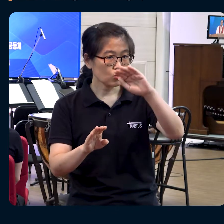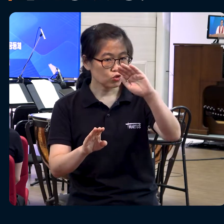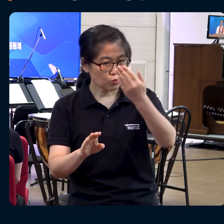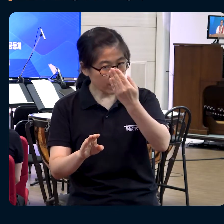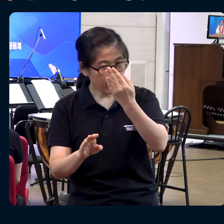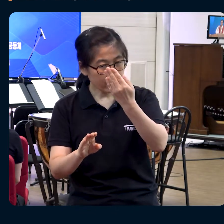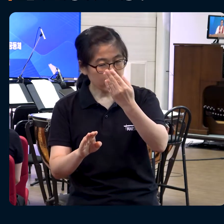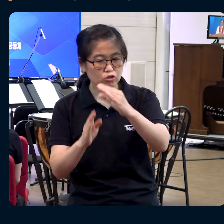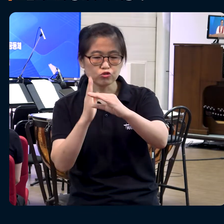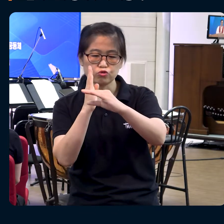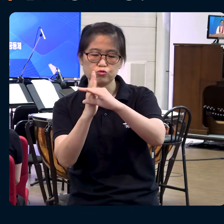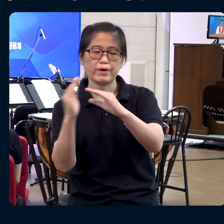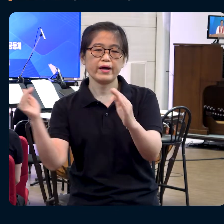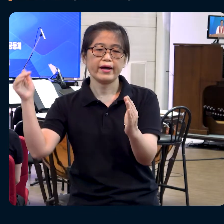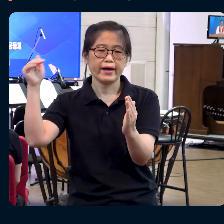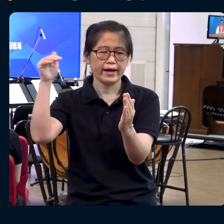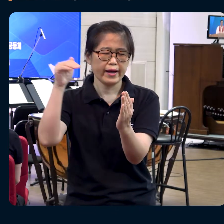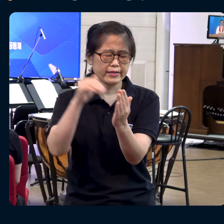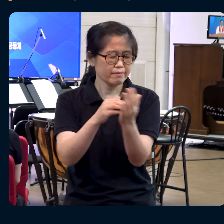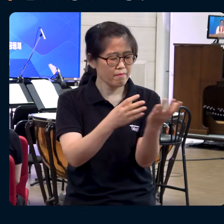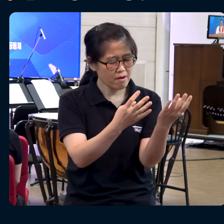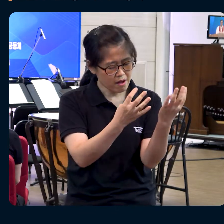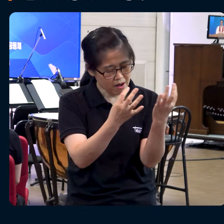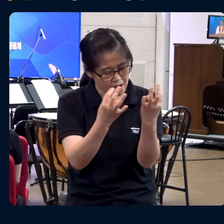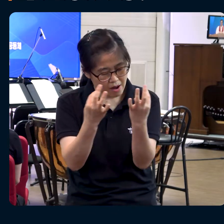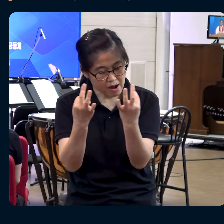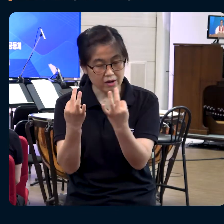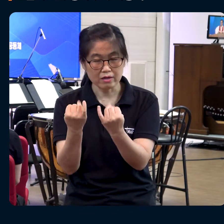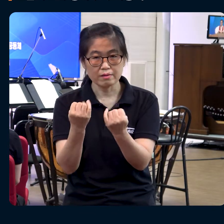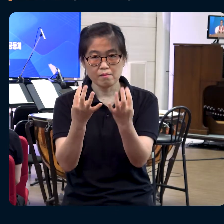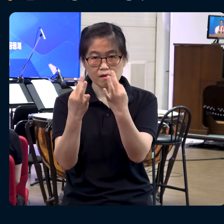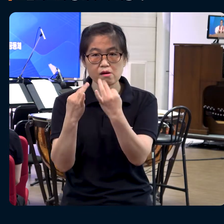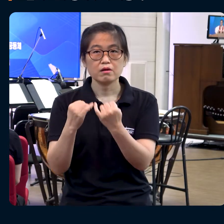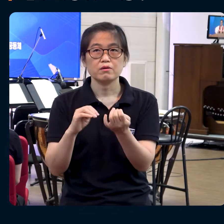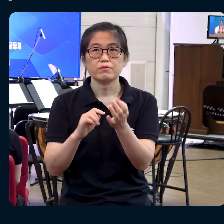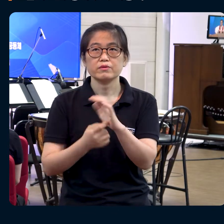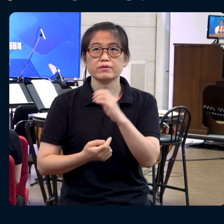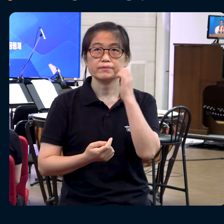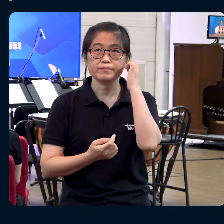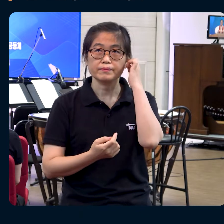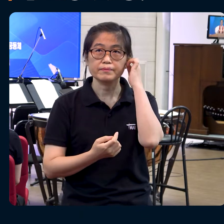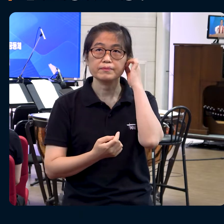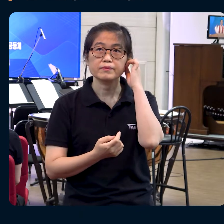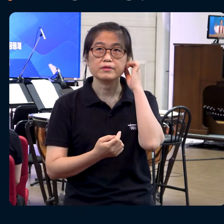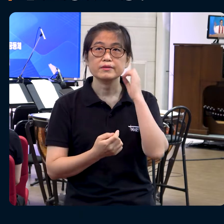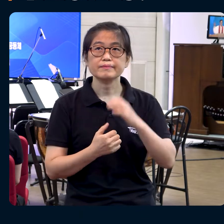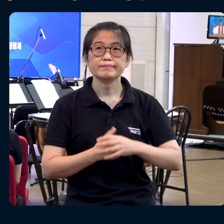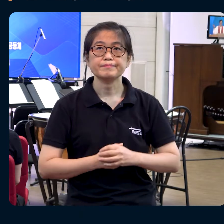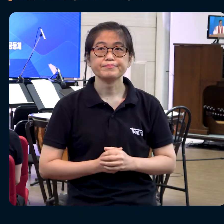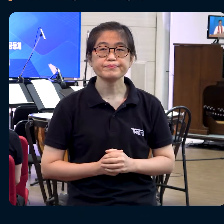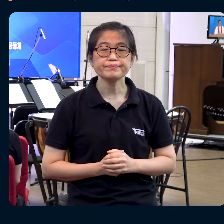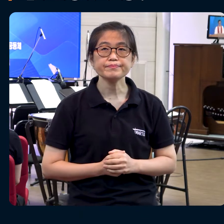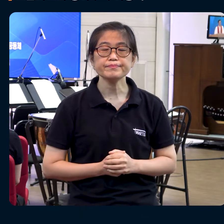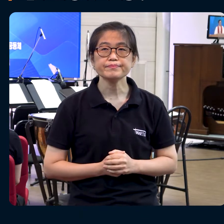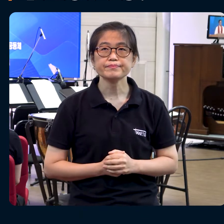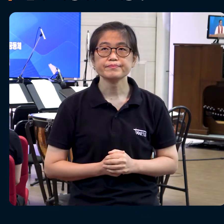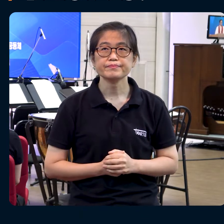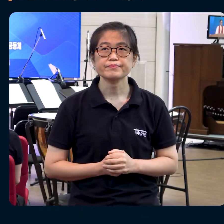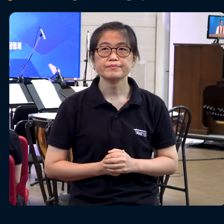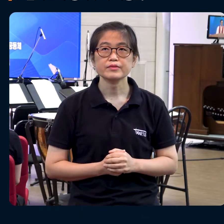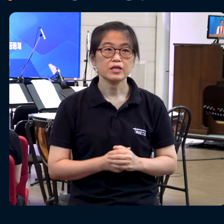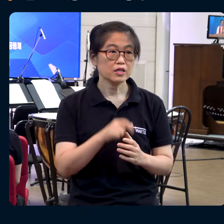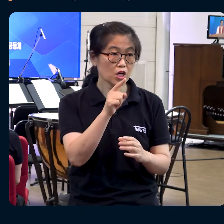1900년대 중반까지 이르러가지고 100년쯤 뒤죠. 그때 이제 그 성경 연구의 중요한 토판 문서가 거의 다 발굴이